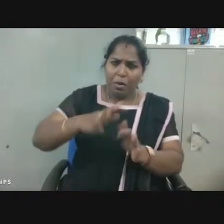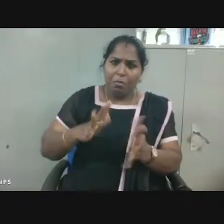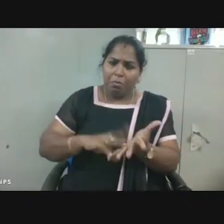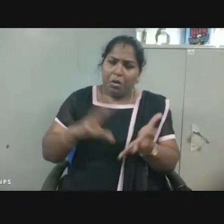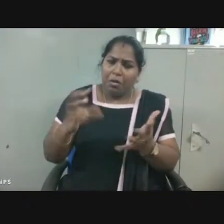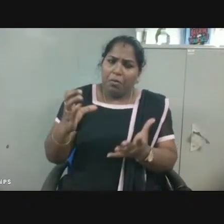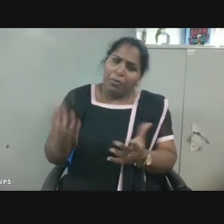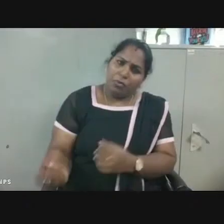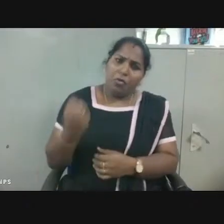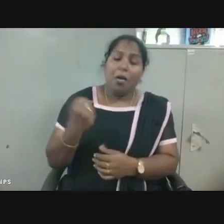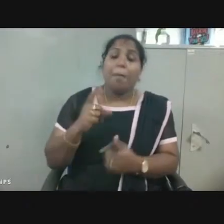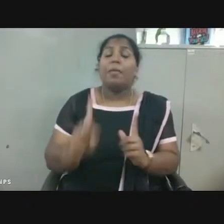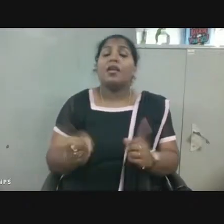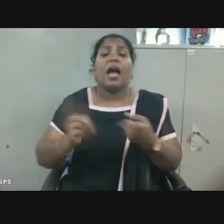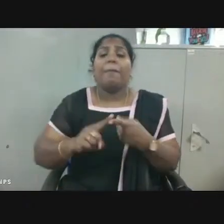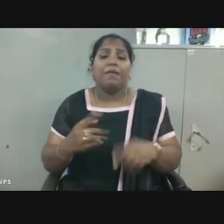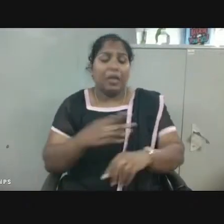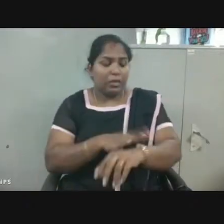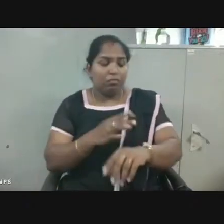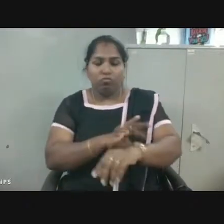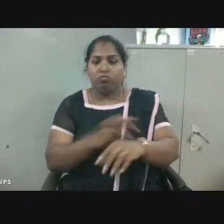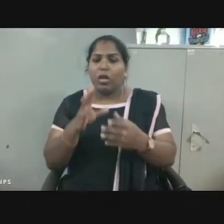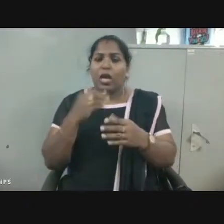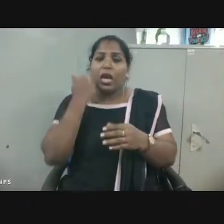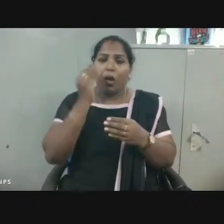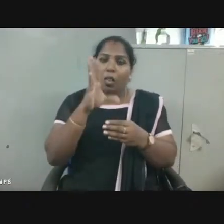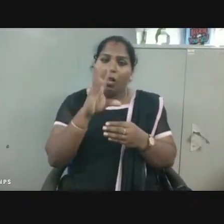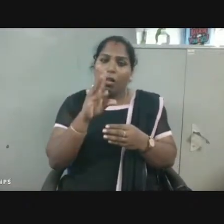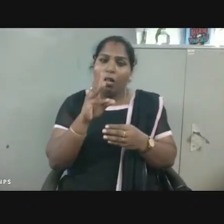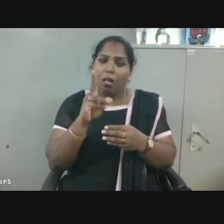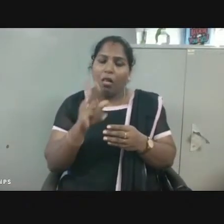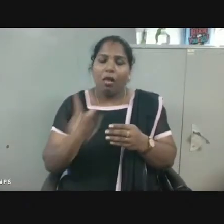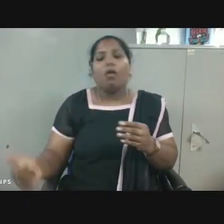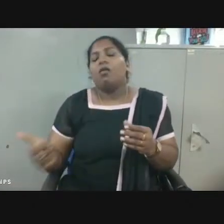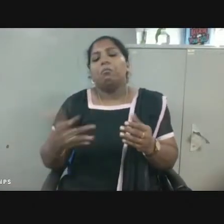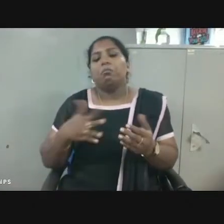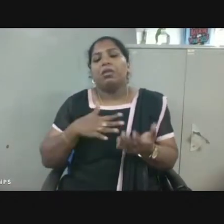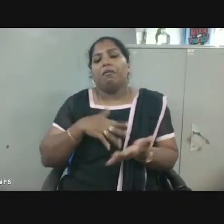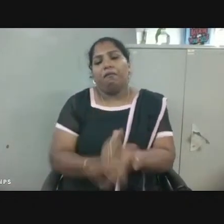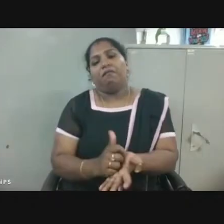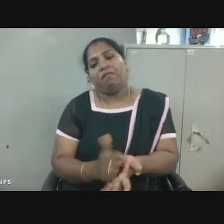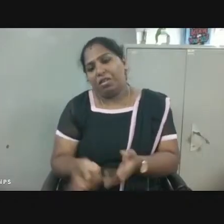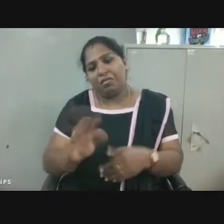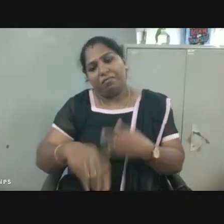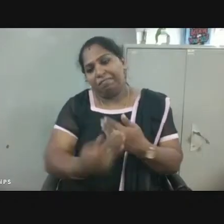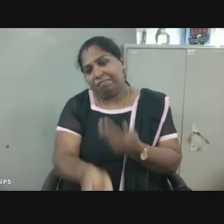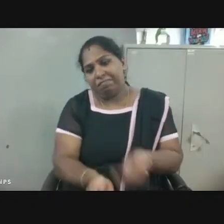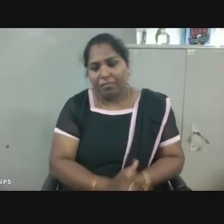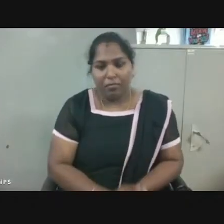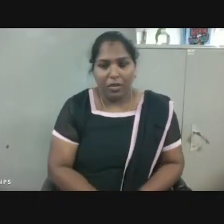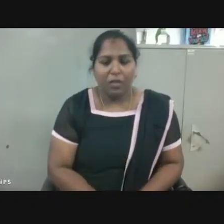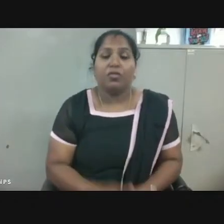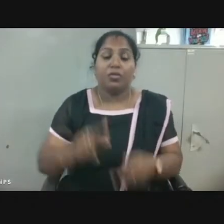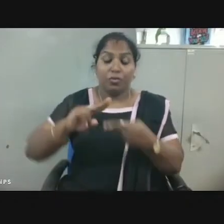അത് പതുക്കെ പതുക്കെ ഓരോരോ മസിലായിട്ട് നശിച്ചു പോകും. ഇങ്ങനെയാണ് ഇത് പതുക്കെ പതുക്കെ ഓരോ ലക്ഷണങ്ങളായിട്ട് കാണുന്നത്. അപ്പൊ ഒരു ജീൻ മ്യൂട്ടേഷൻ